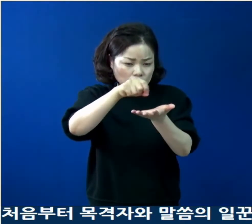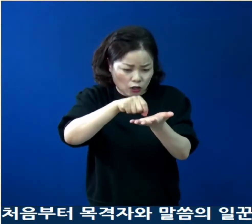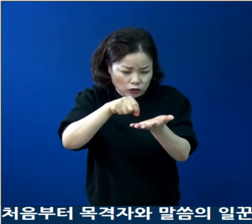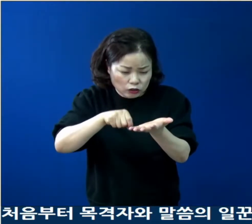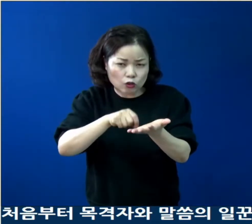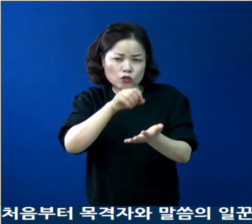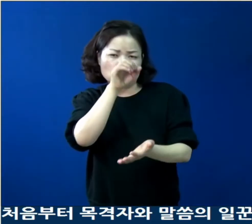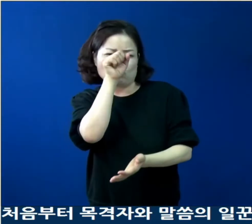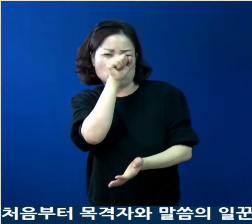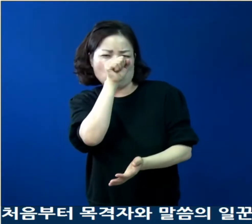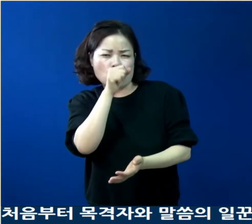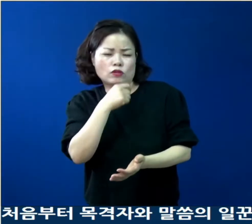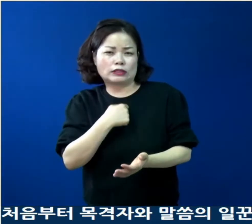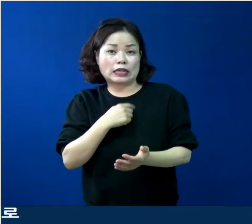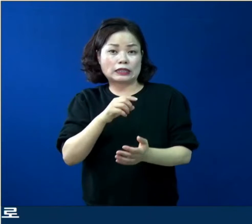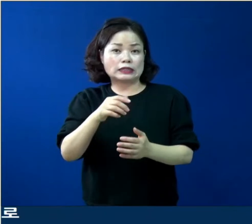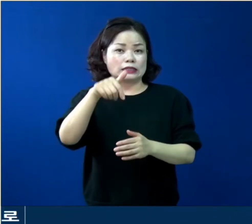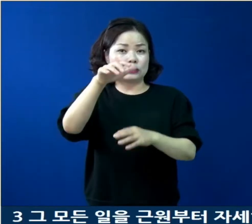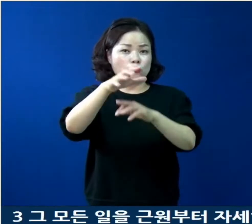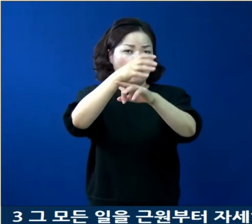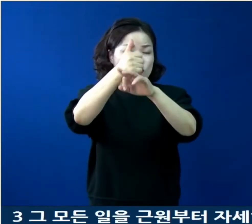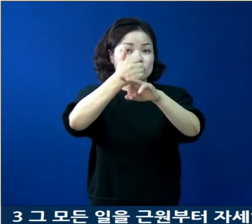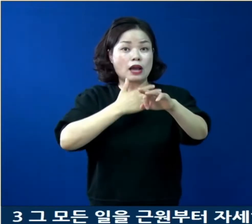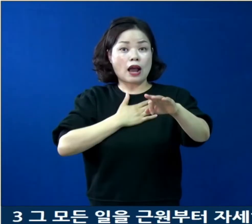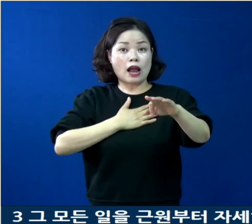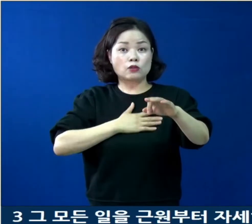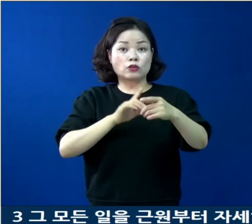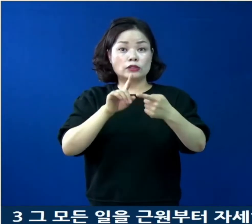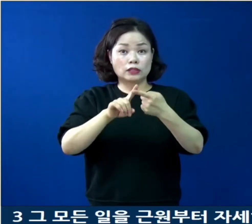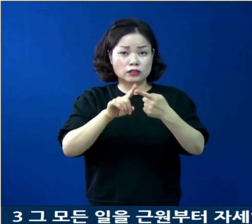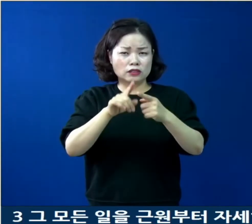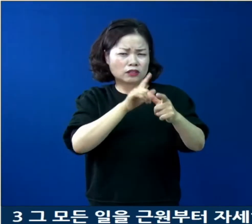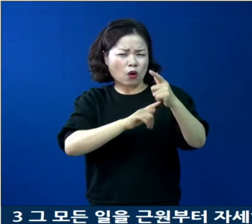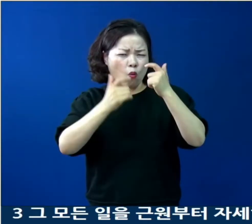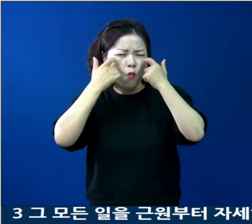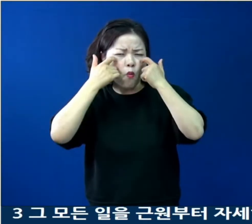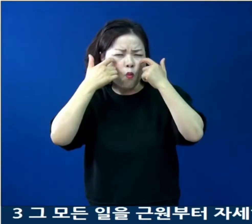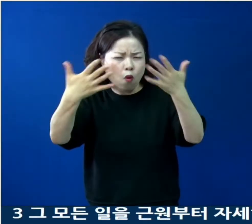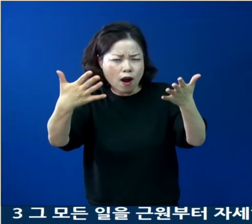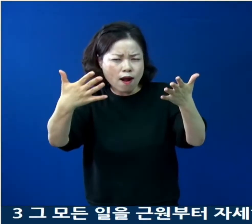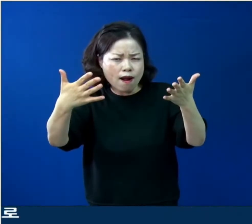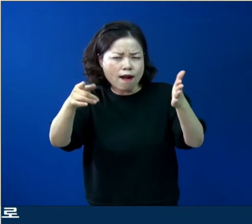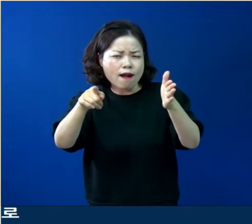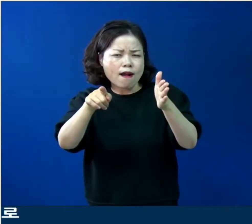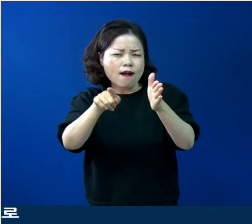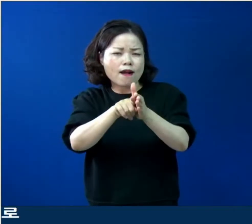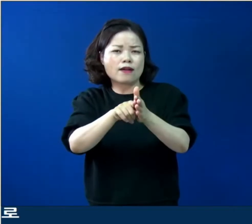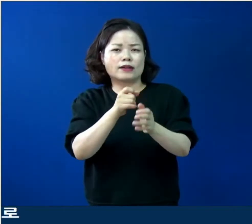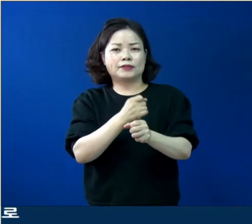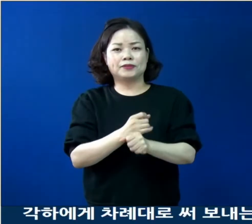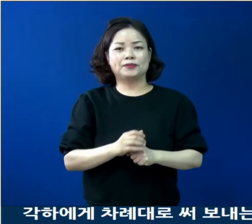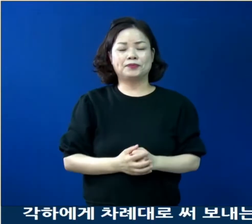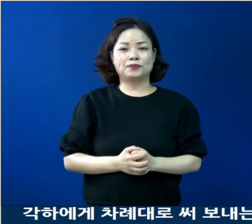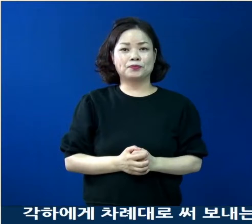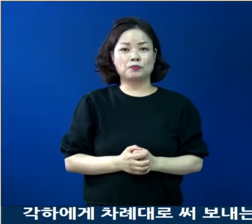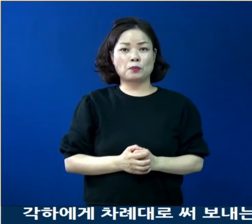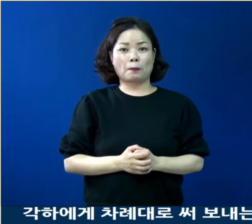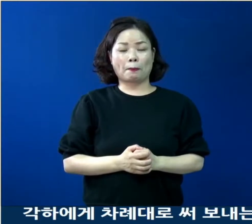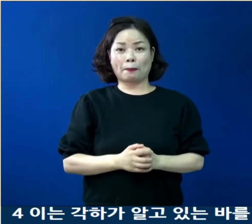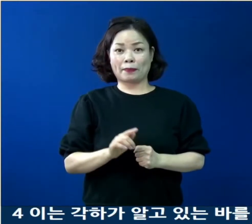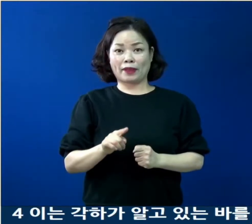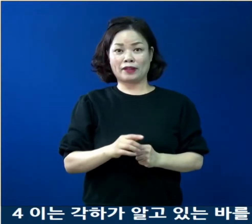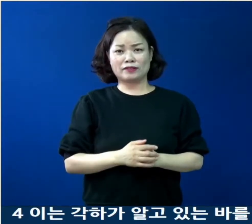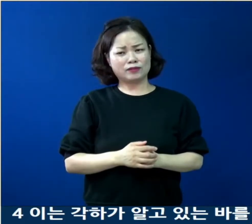줄 알았노니 이는 각하가 알고 있는 바를 더 확실하게 하려 함이로다.